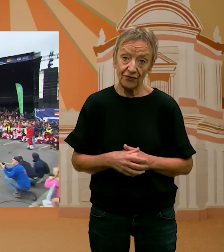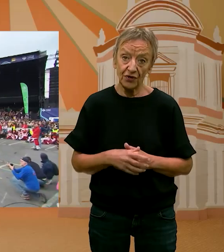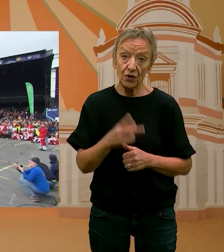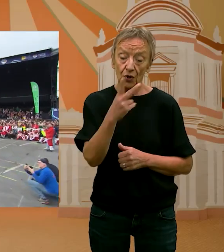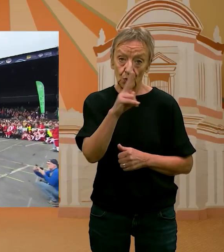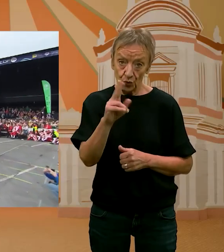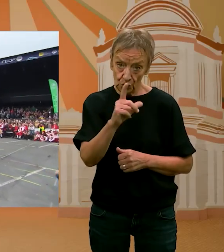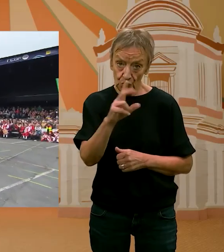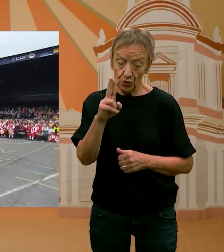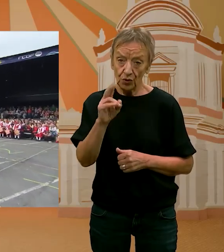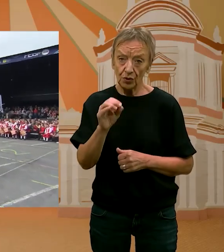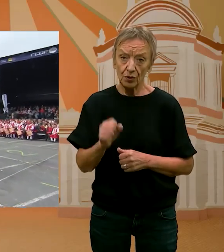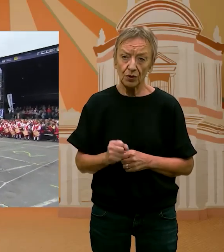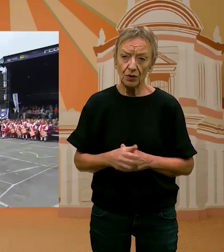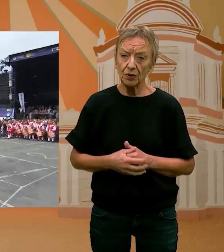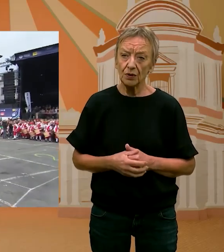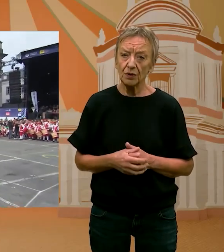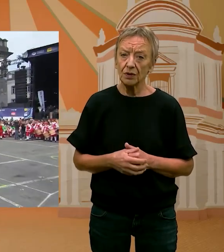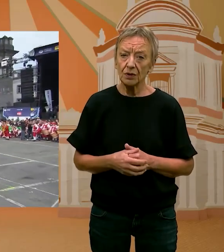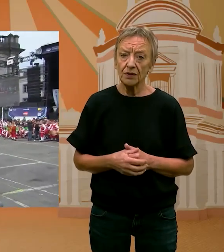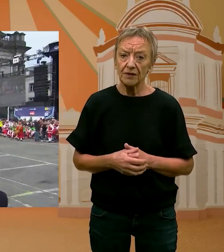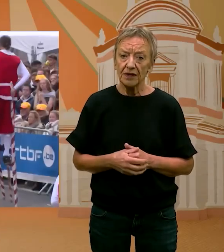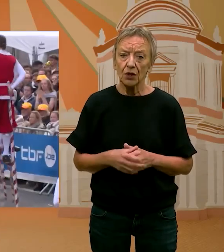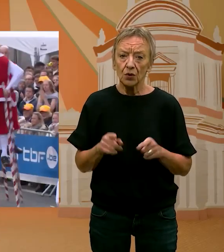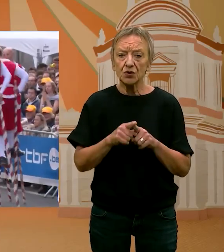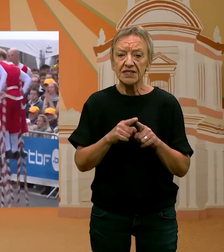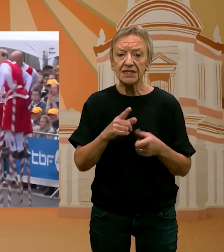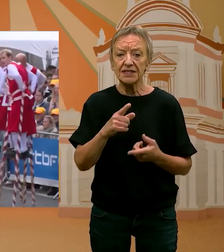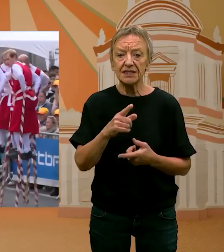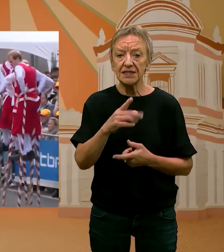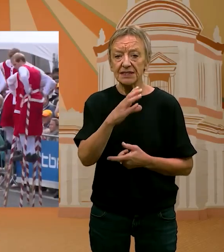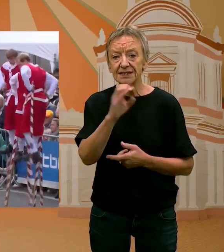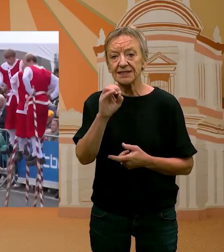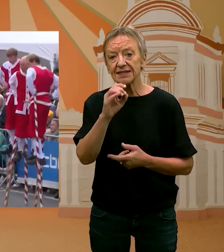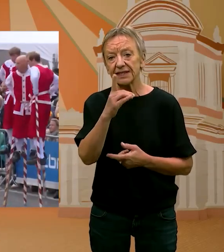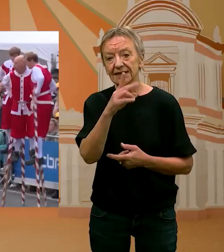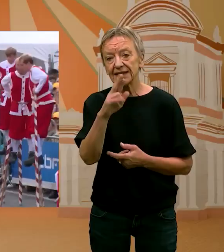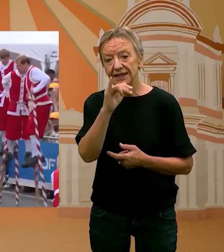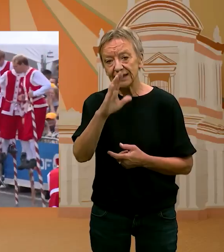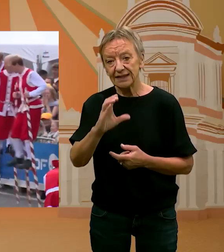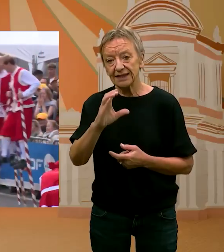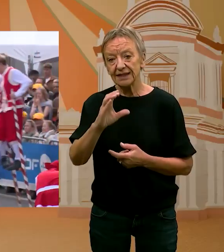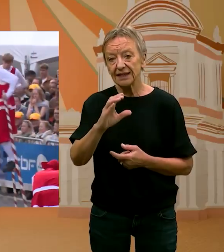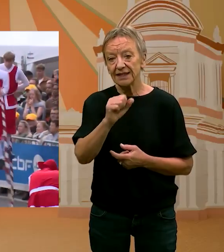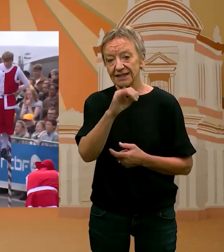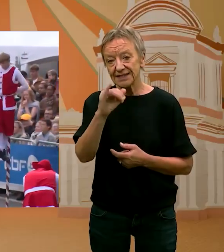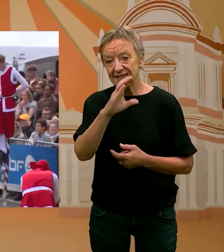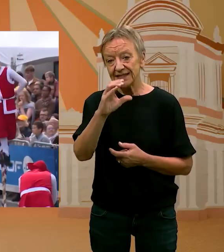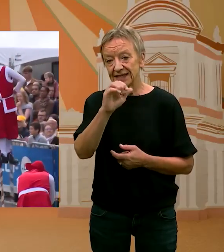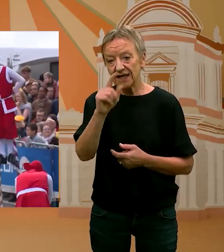a Jérémy Fripiat, il y a Romain Bautron. Et dans des Cadors qui n'ont pas encore reçu les chasses d'or, il y a